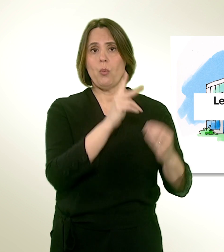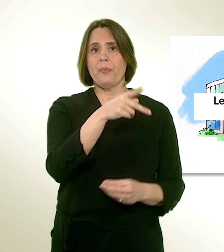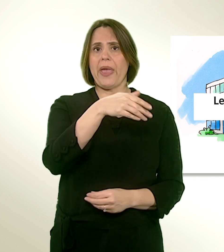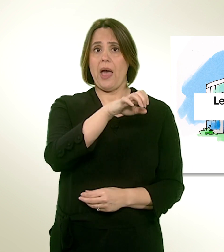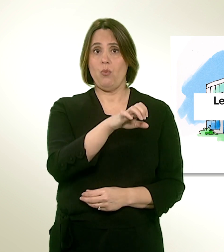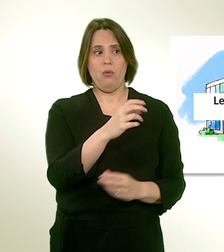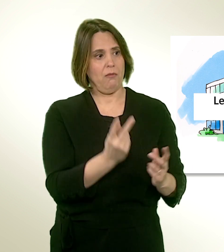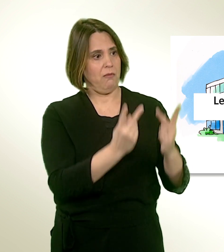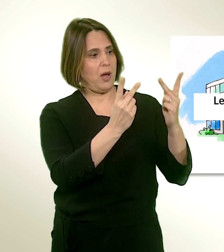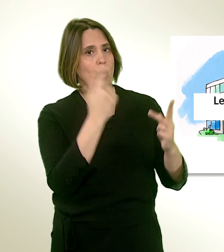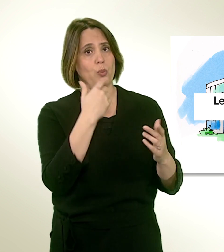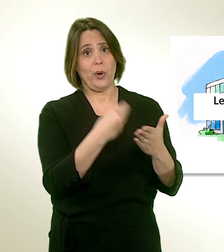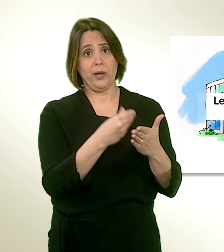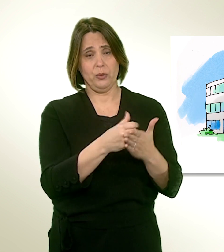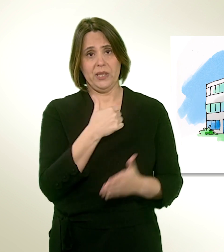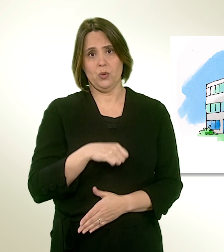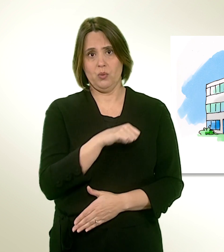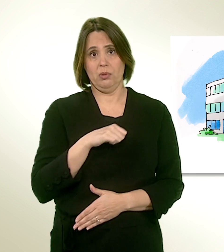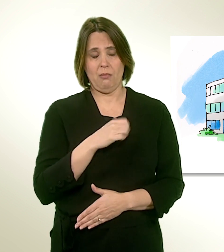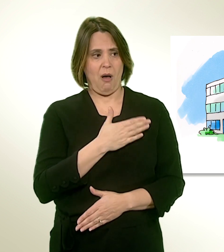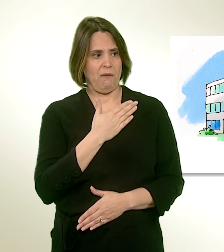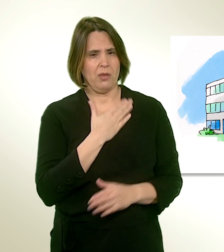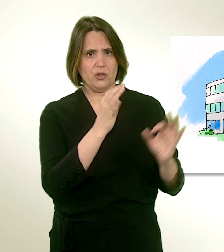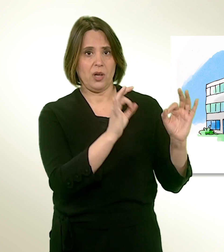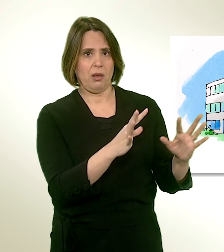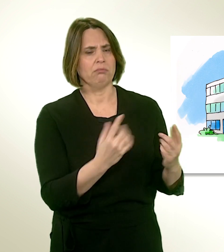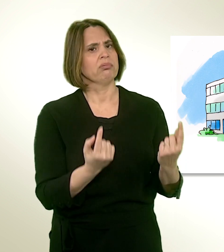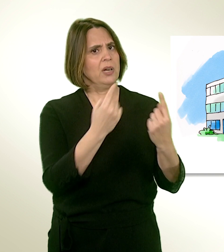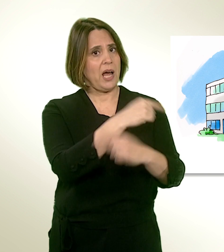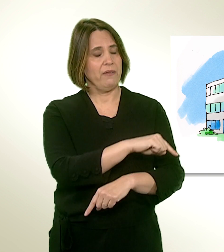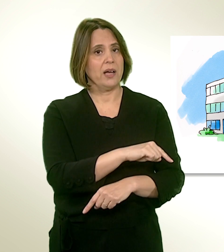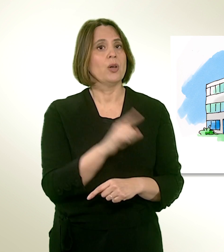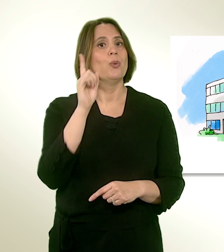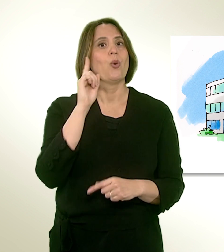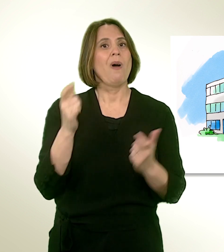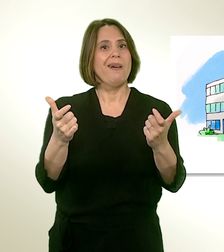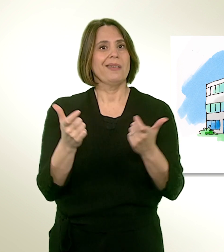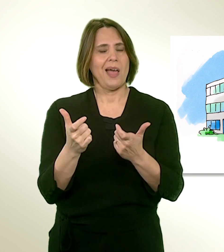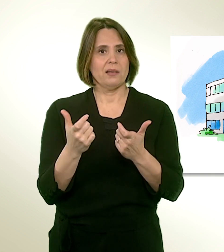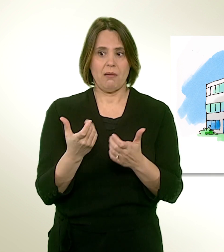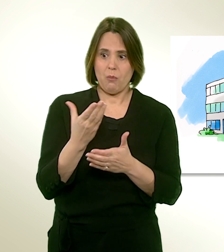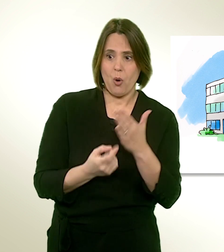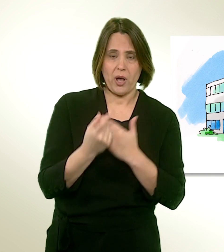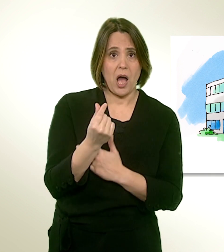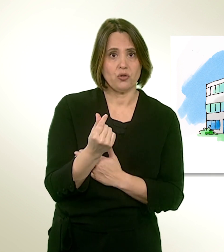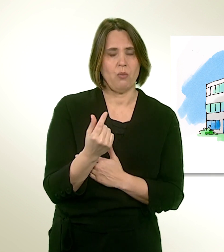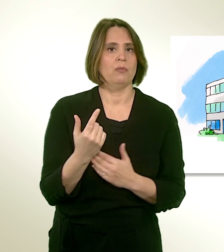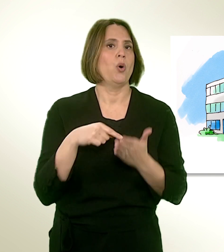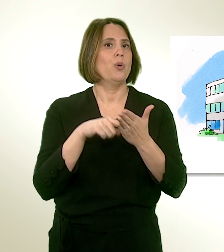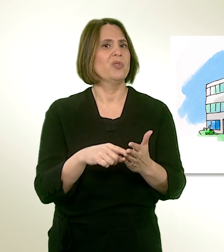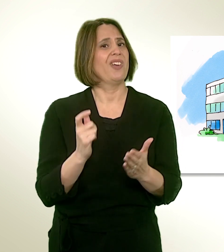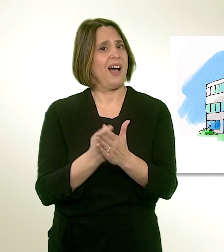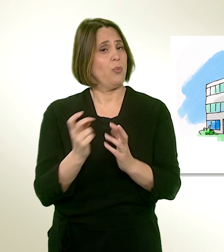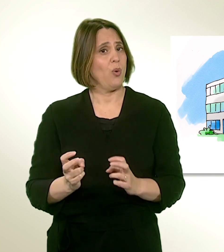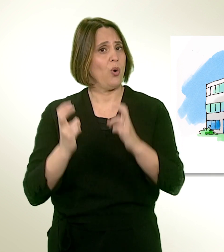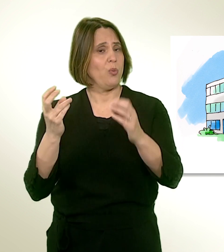si importantes pour notre économie, n'ont rien à y gagner. Au contraire, le trou dans les caisses devra être comblé par le biais d'une augmentation des impôts